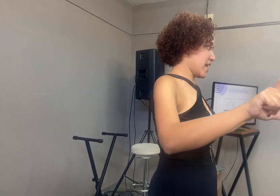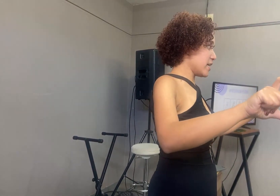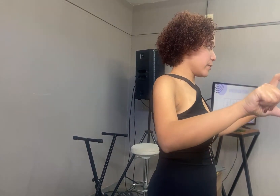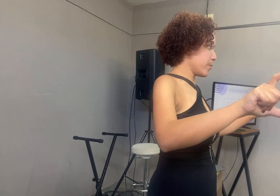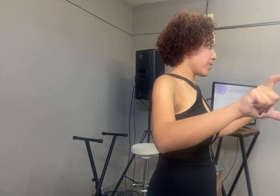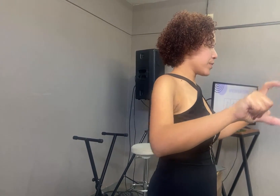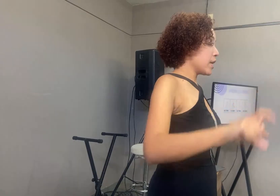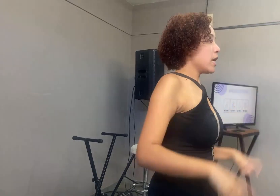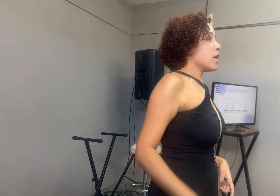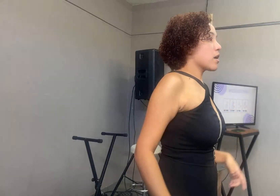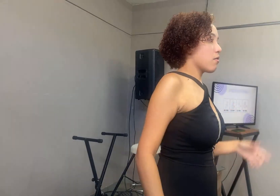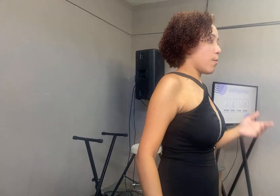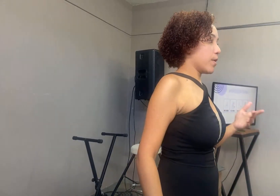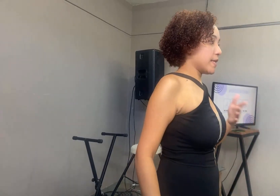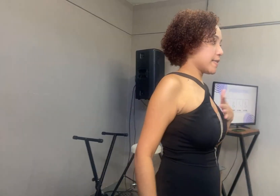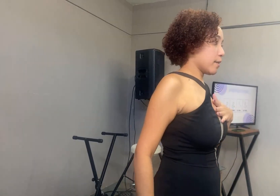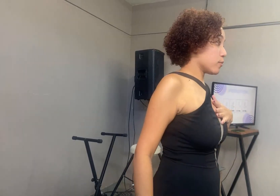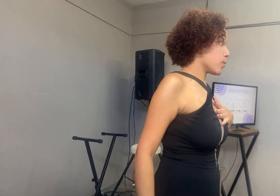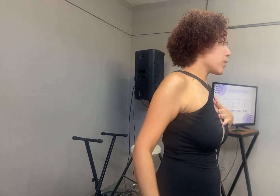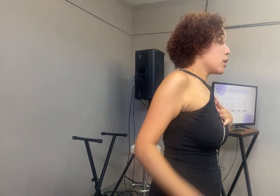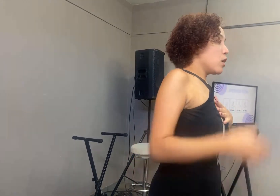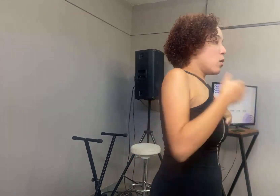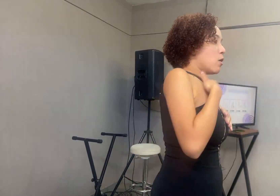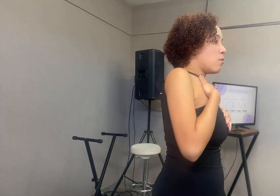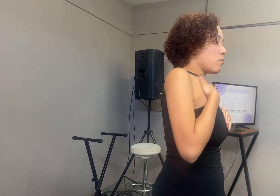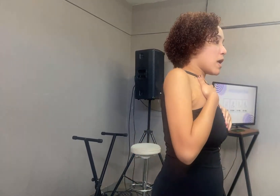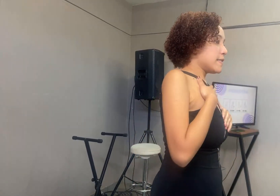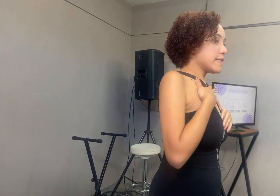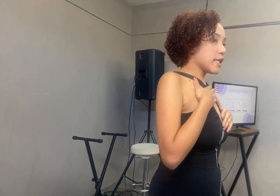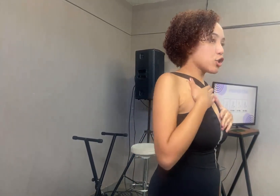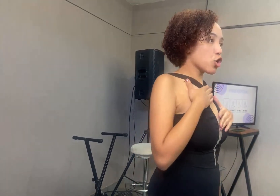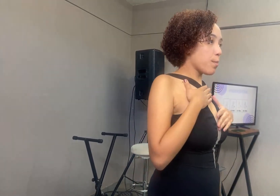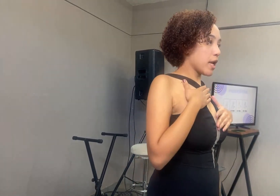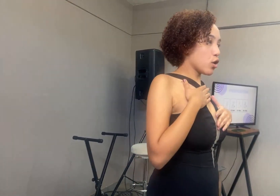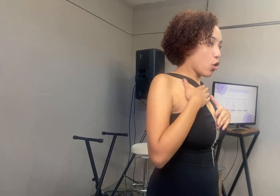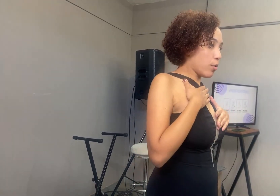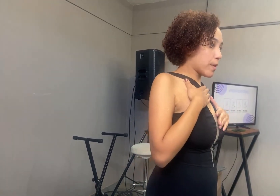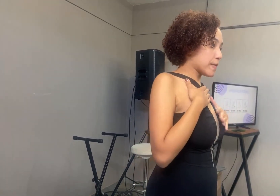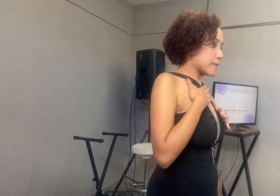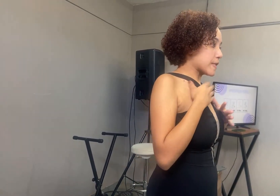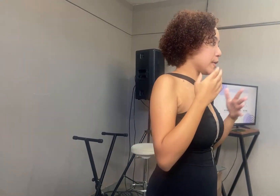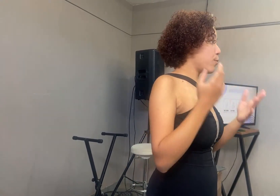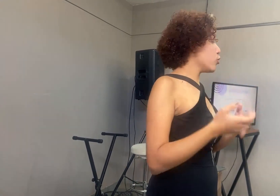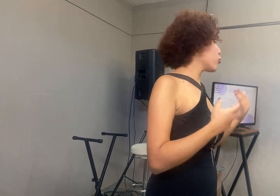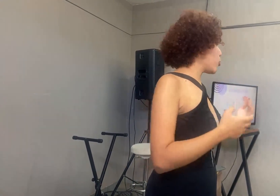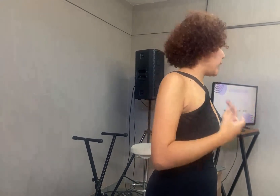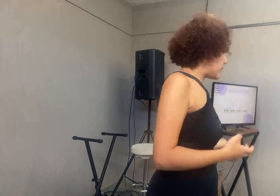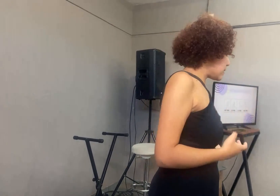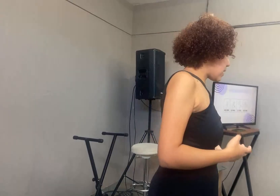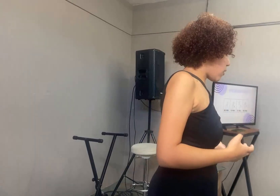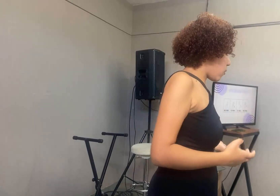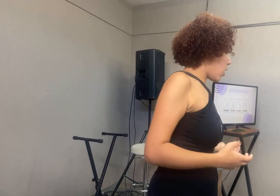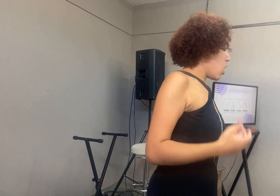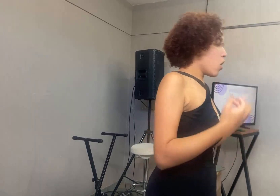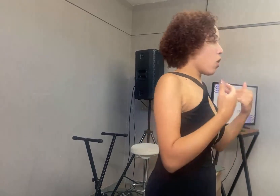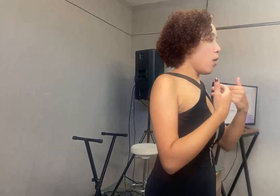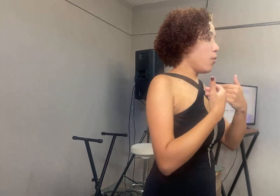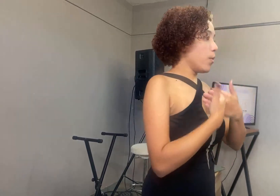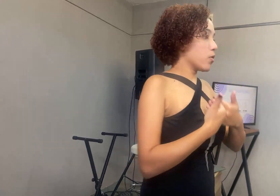Certo? Igual, por exemplo, existem sobrenomes que possuem sinal. Como o meu